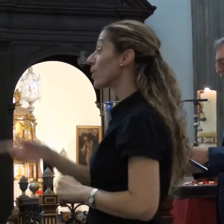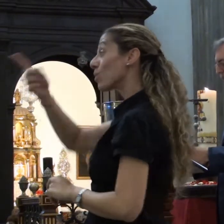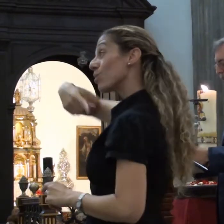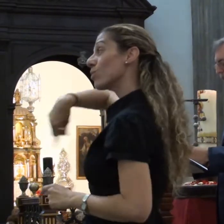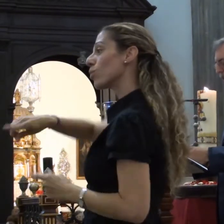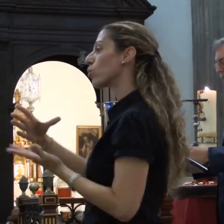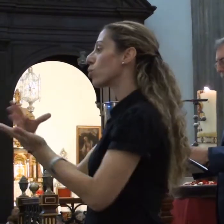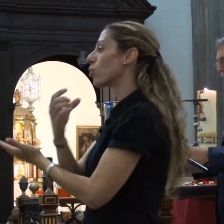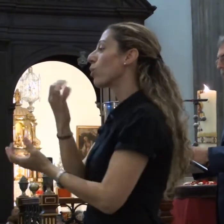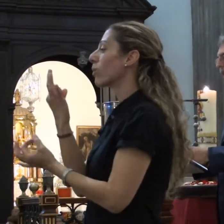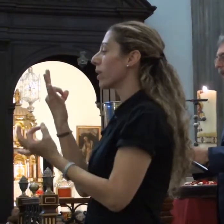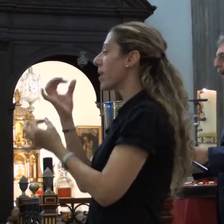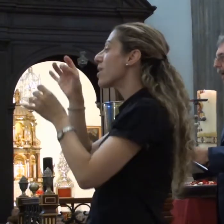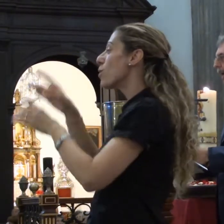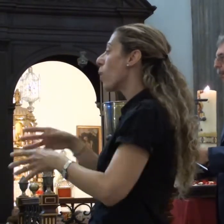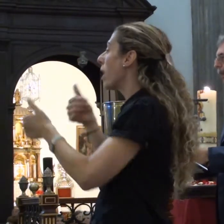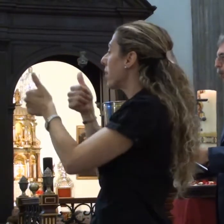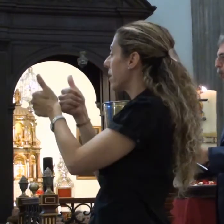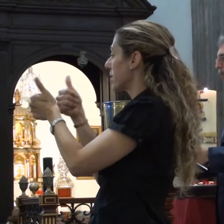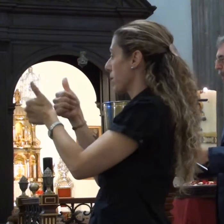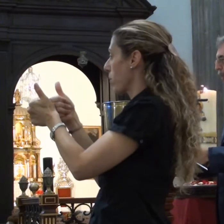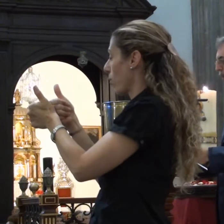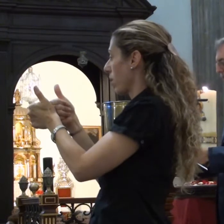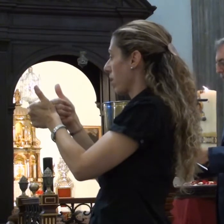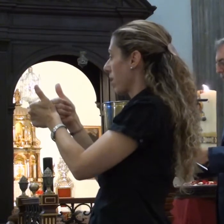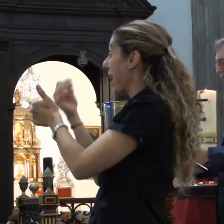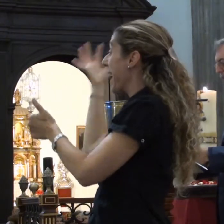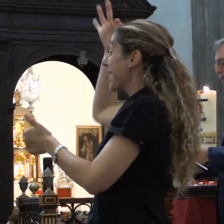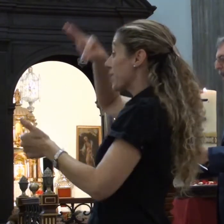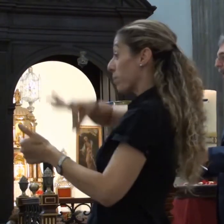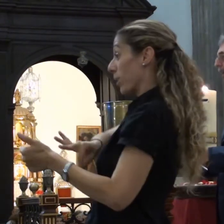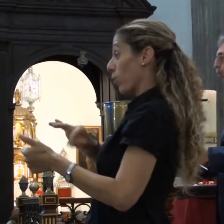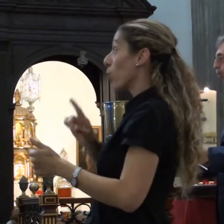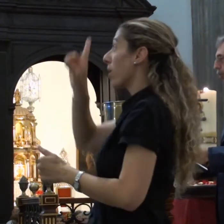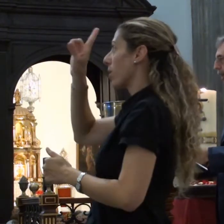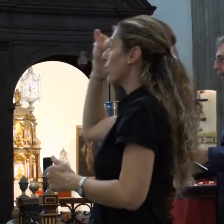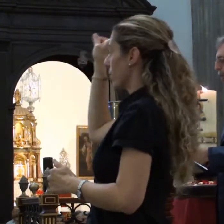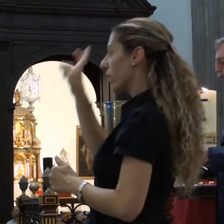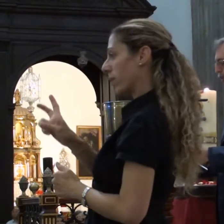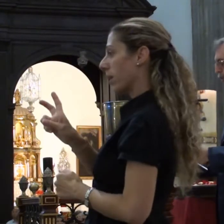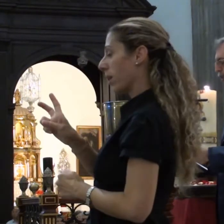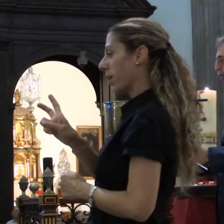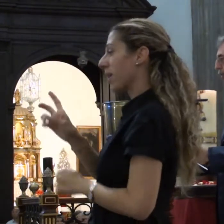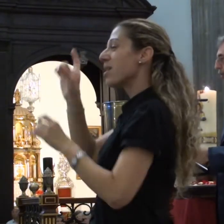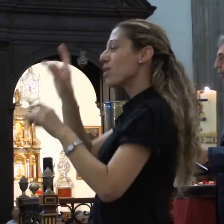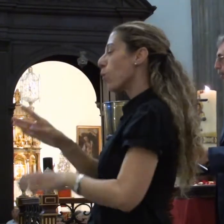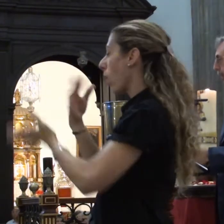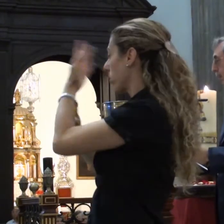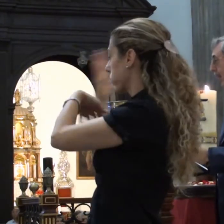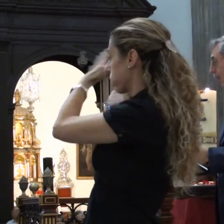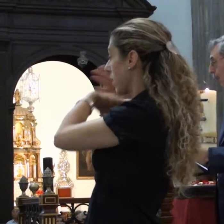discípulos aquí reunidos vendrá El espíritu de Dios y como en aquel entonces con nosotros